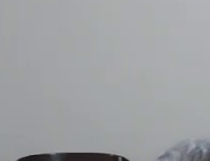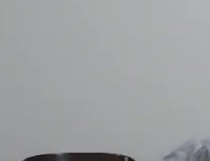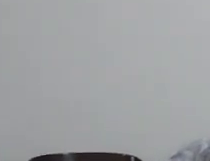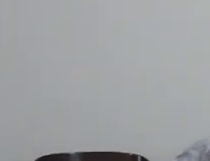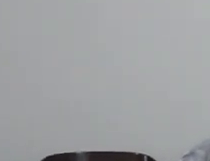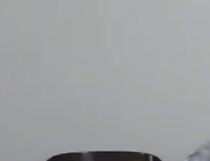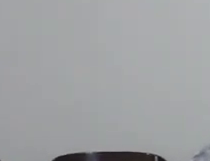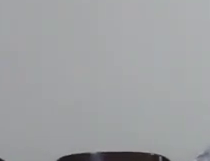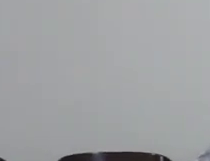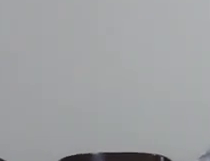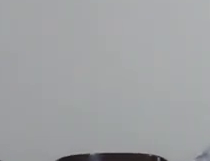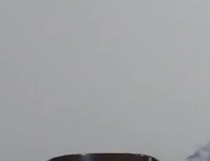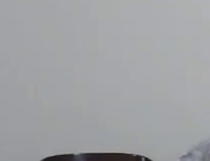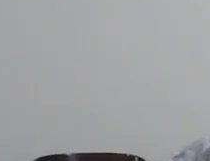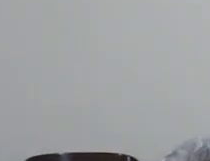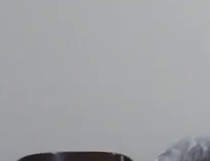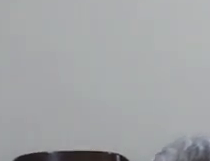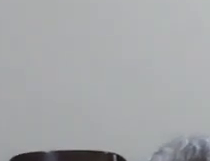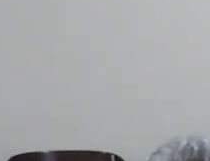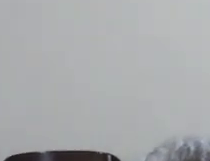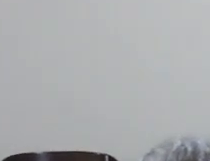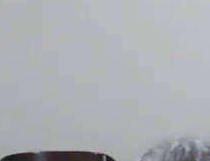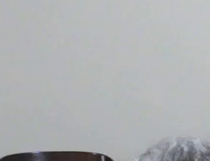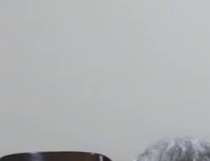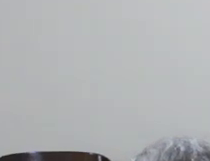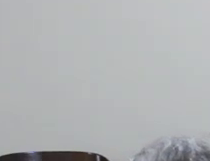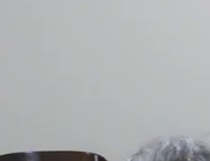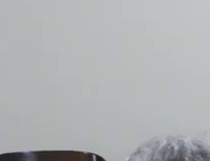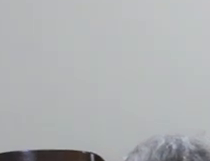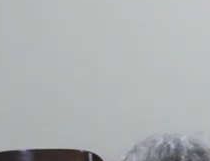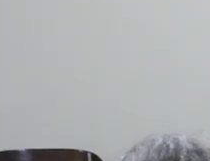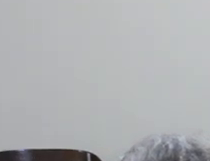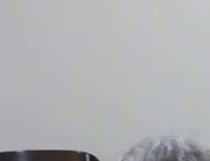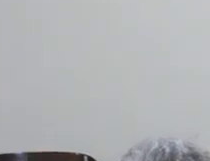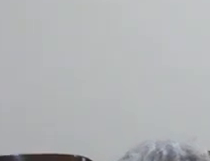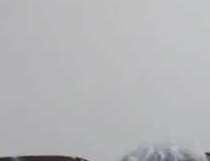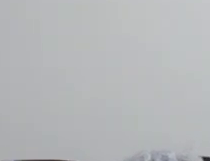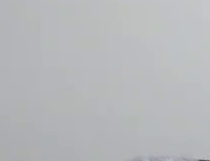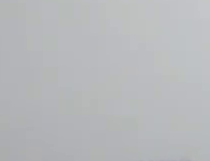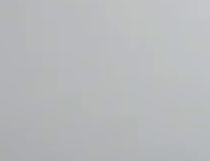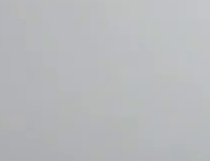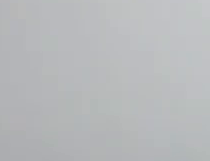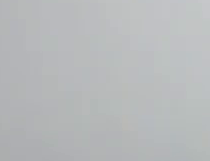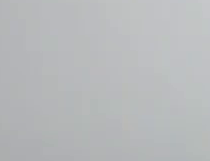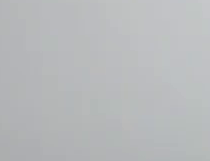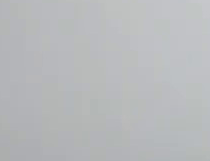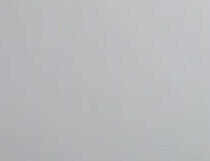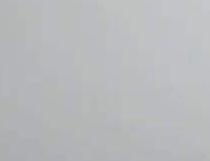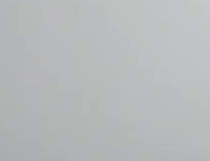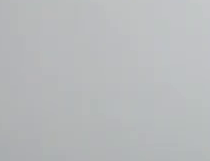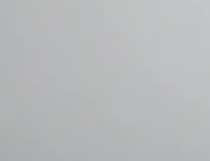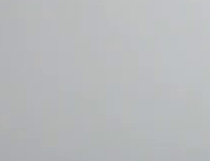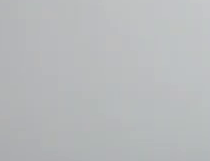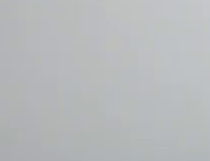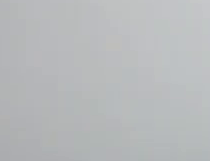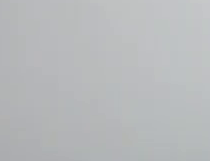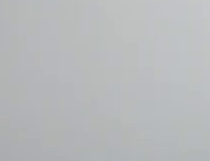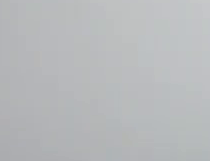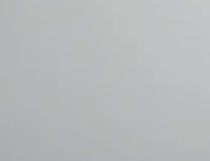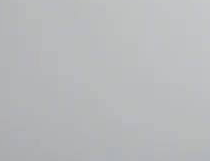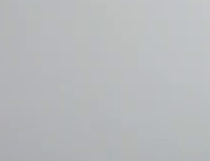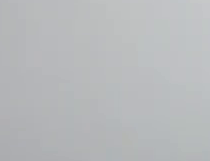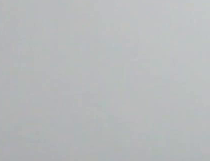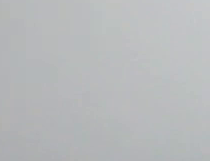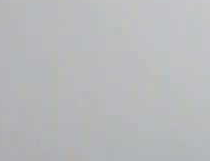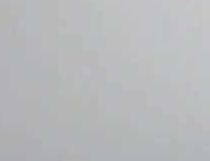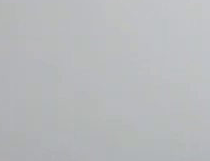cultural. Eu acredito que trazer alunos para levar para visitar o porto, trazer turismo para visitar o porto, para